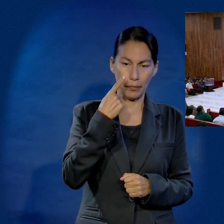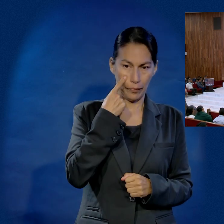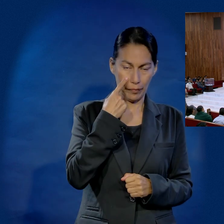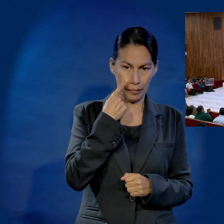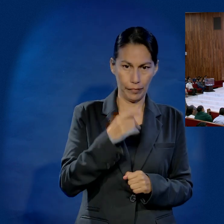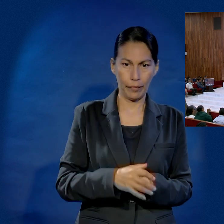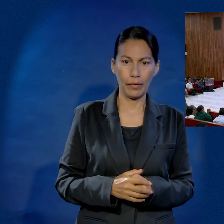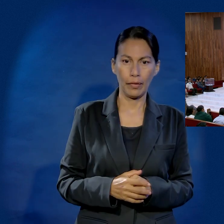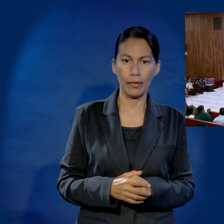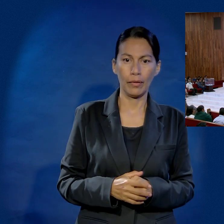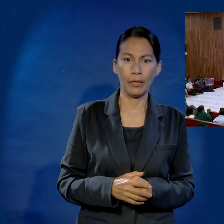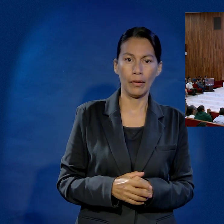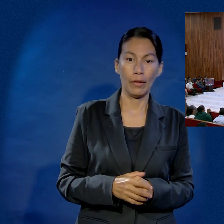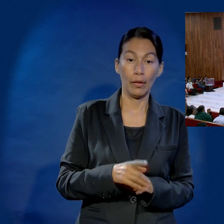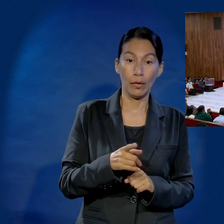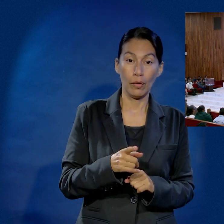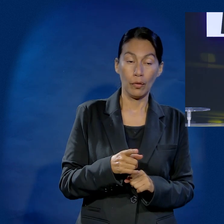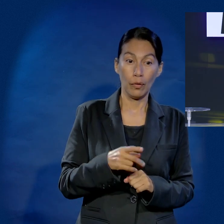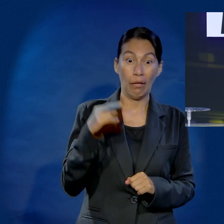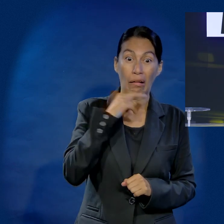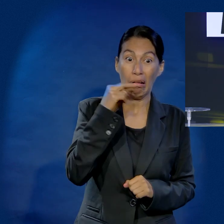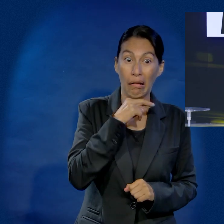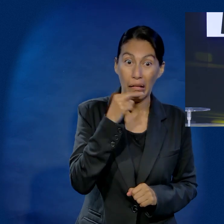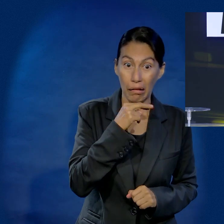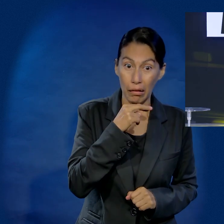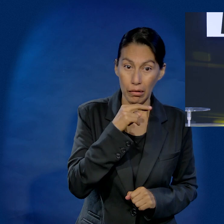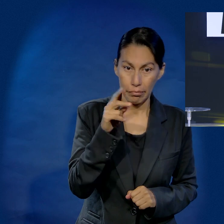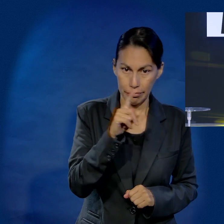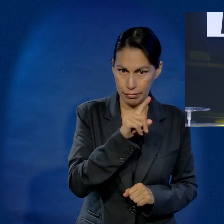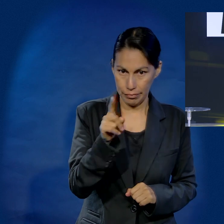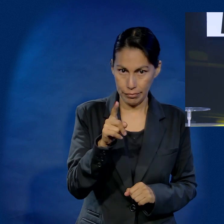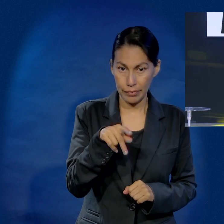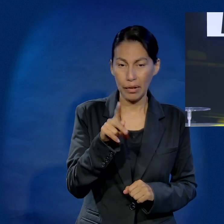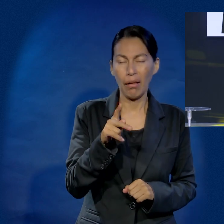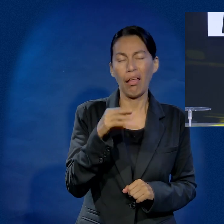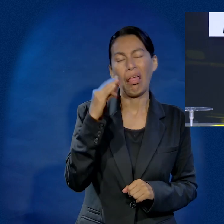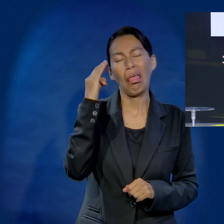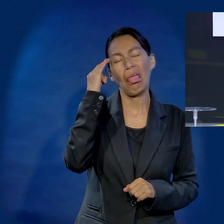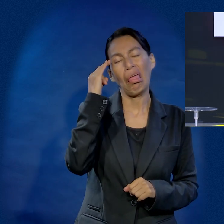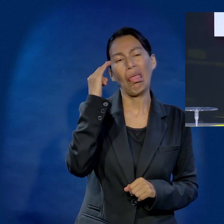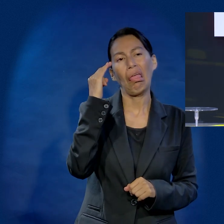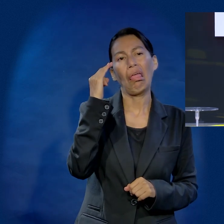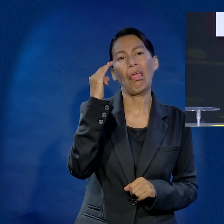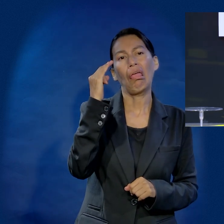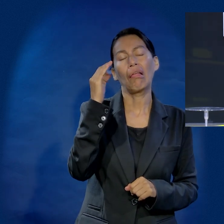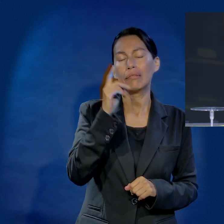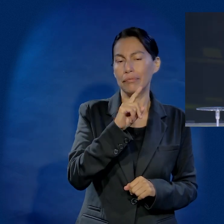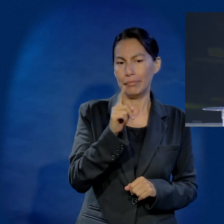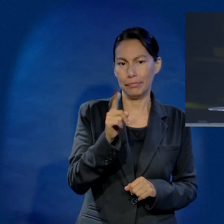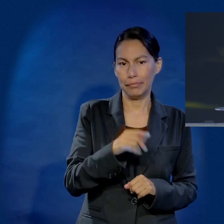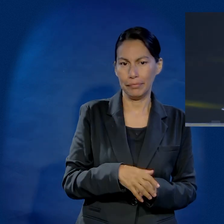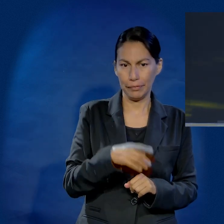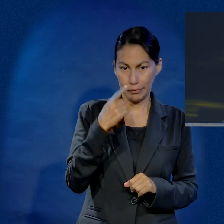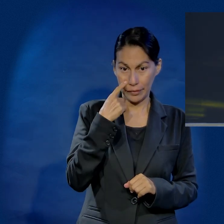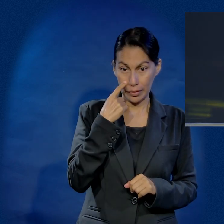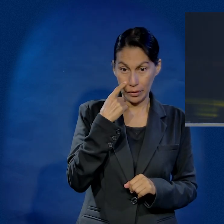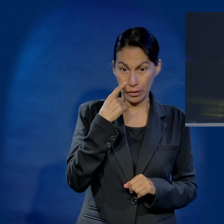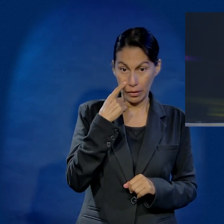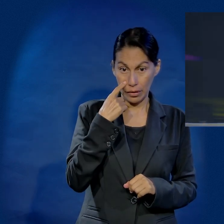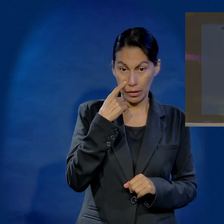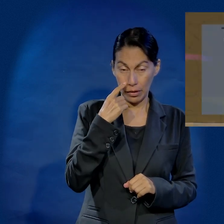Ahora, todo tiene un tiempo. No te aceleres, pero tampoco te atrases. Y es el siguiente principio. Mira,